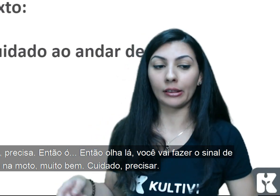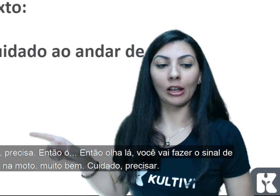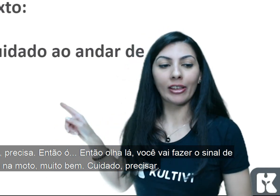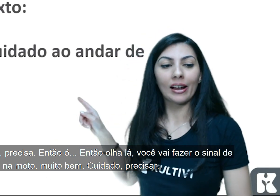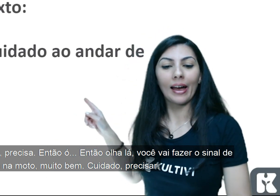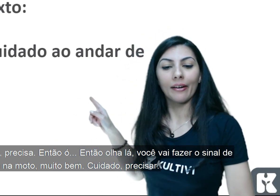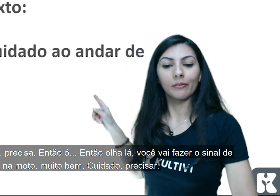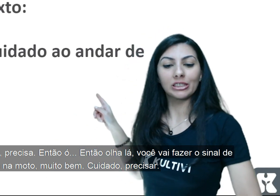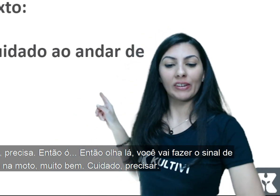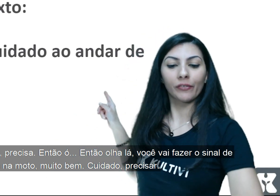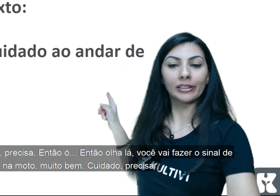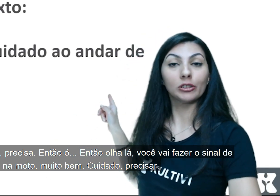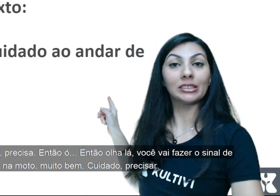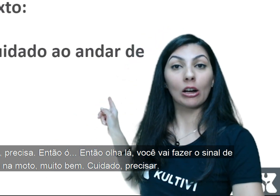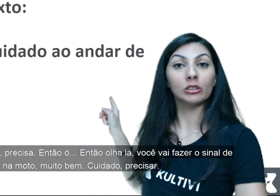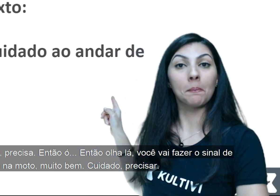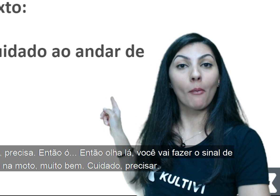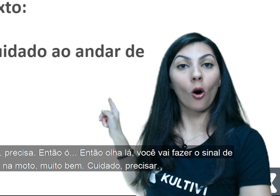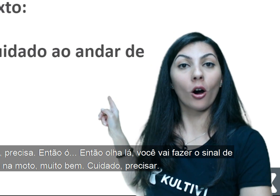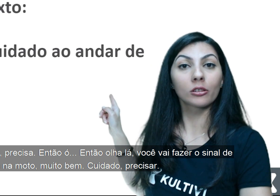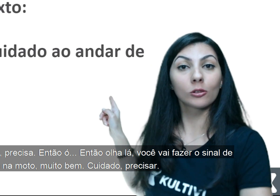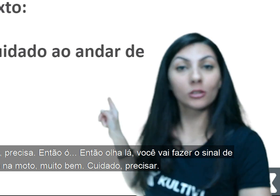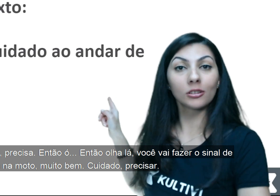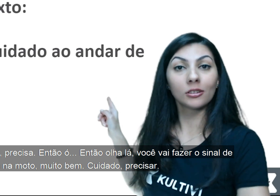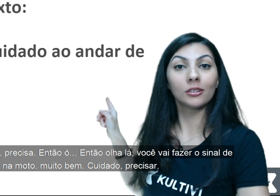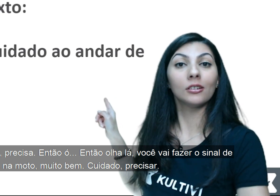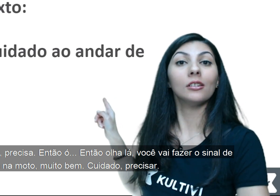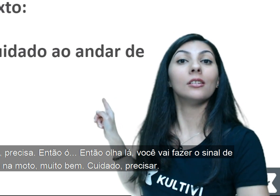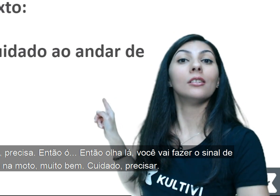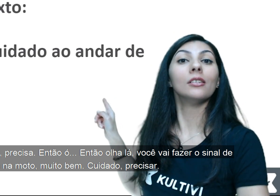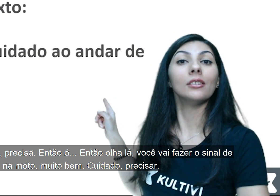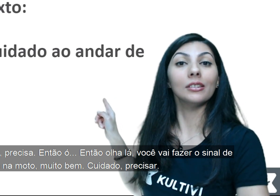Então, olha lá. Você vai fazer o sinal de moto.